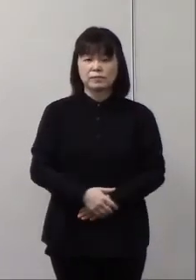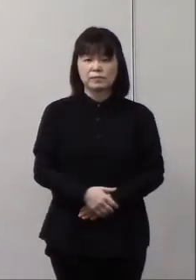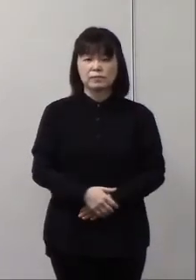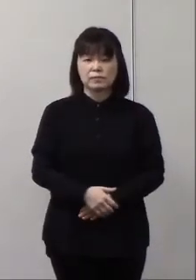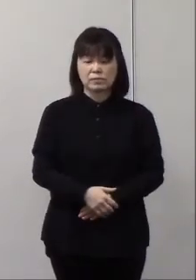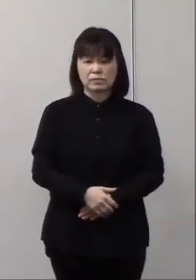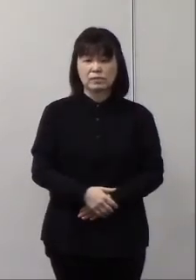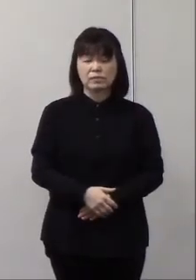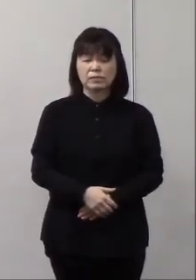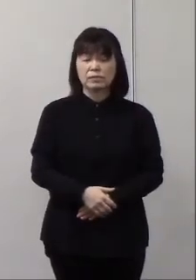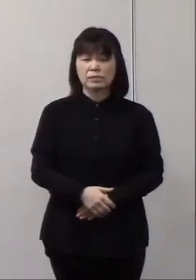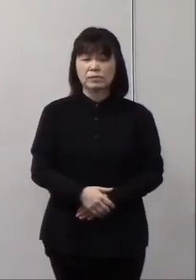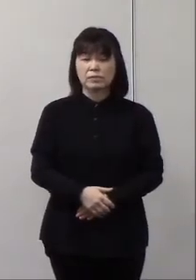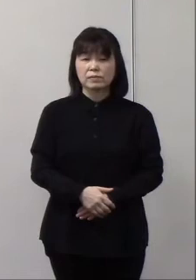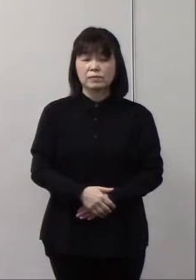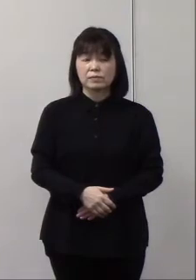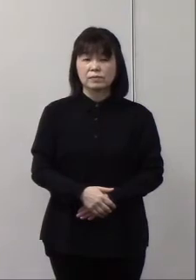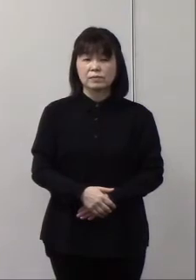先ほど申しますように、